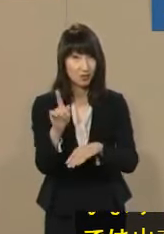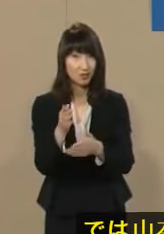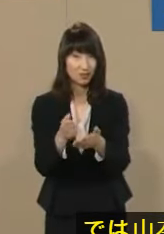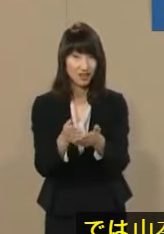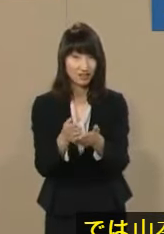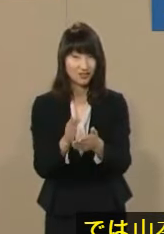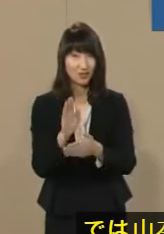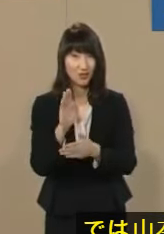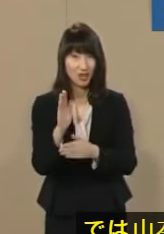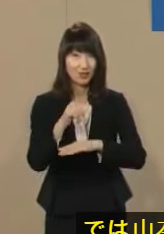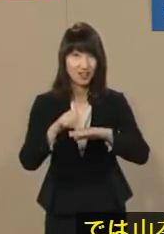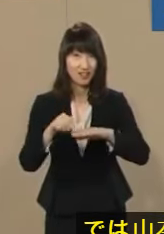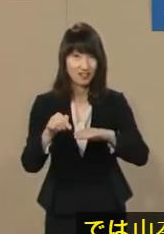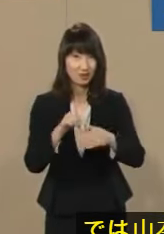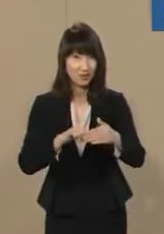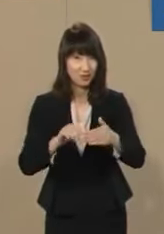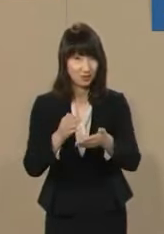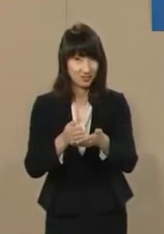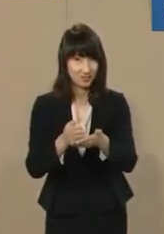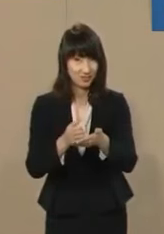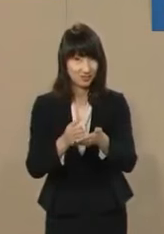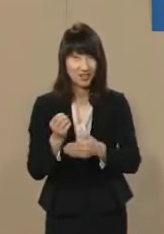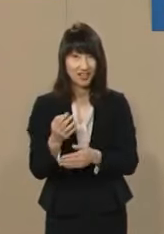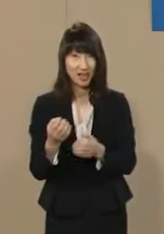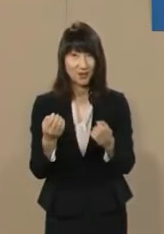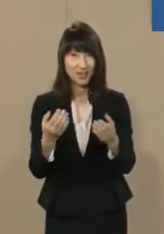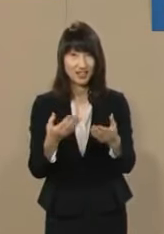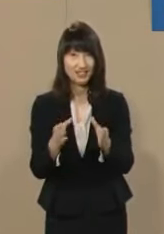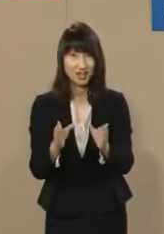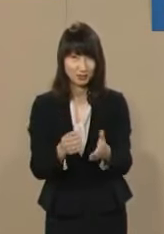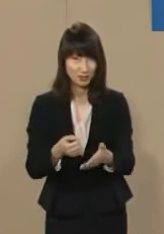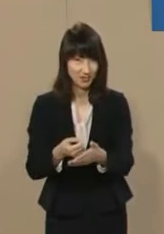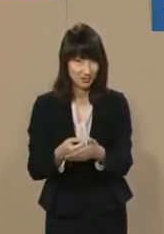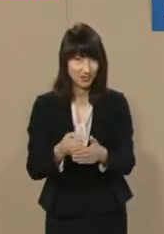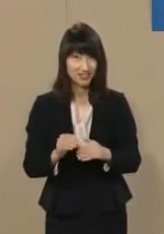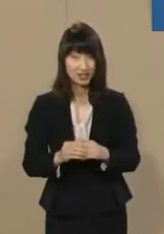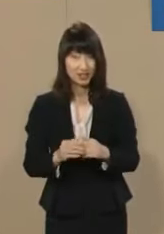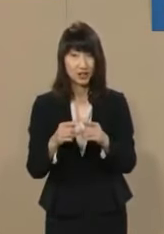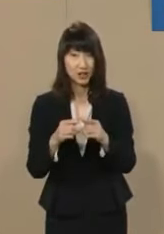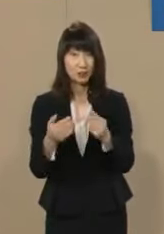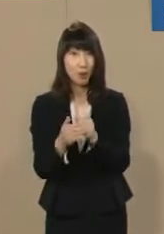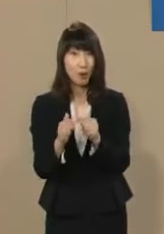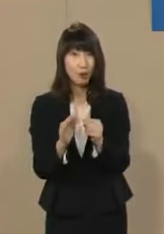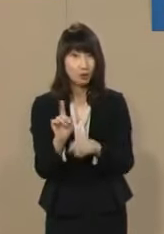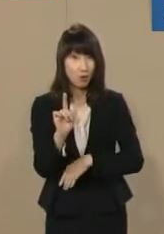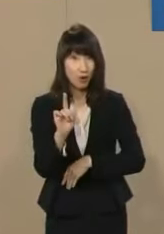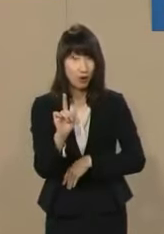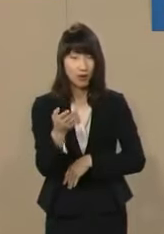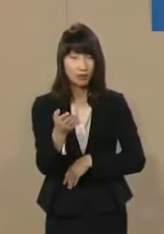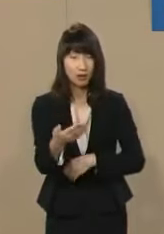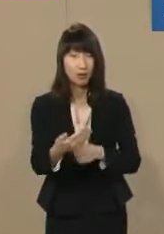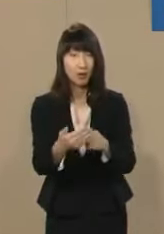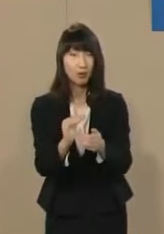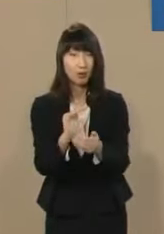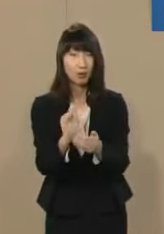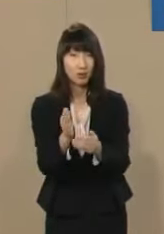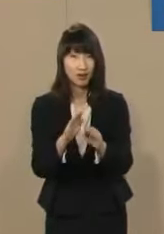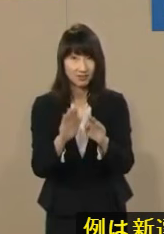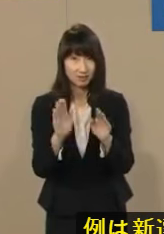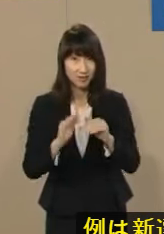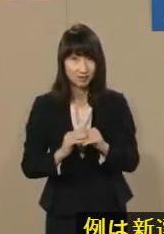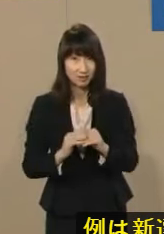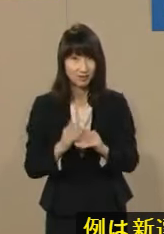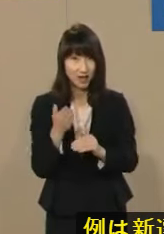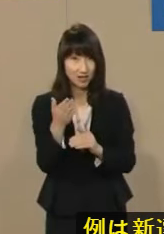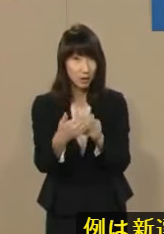後に政策をお伝えします。令和新選組決意。日本を守るとはあなたを守ることから始まる。